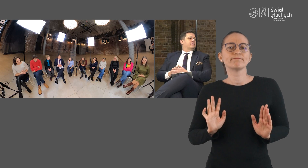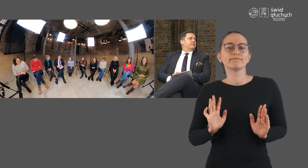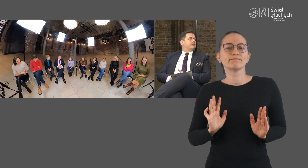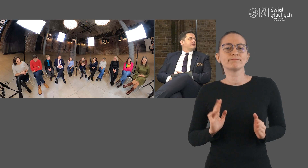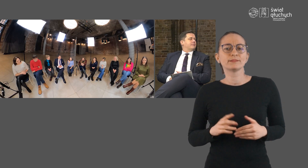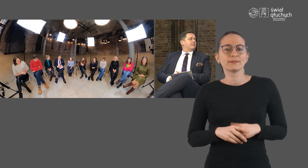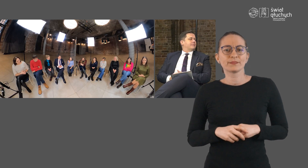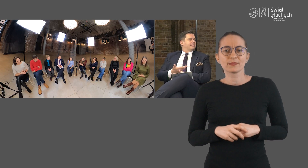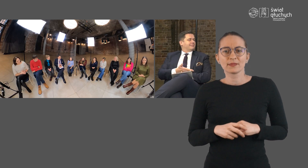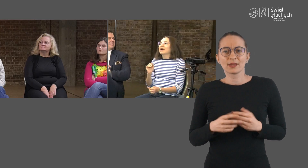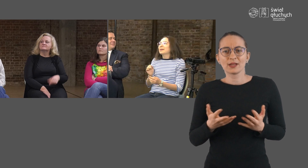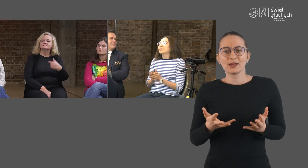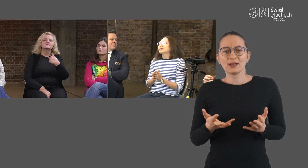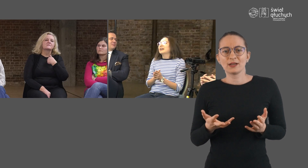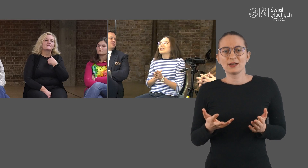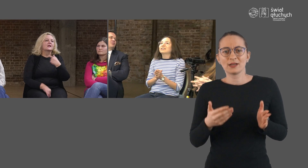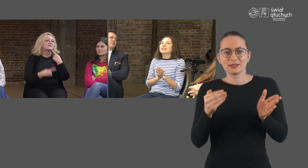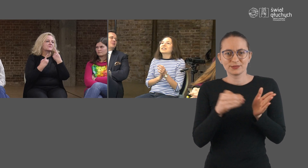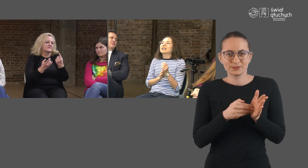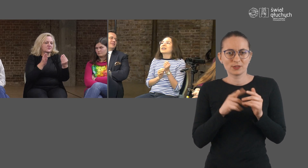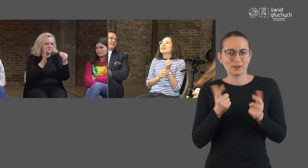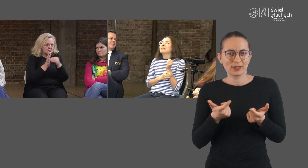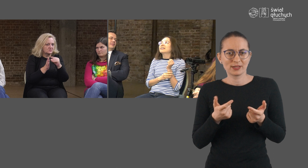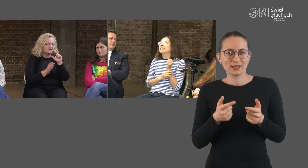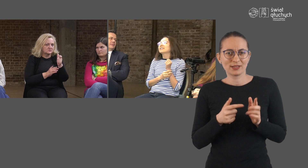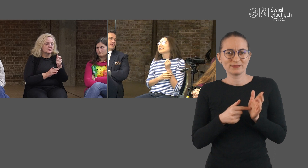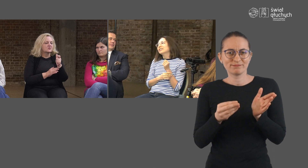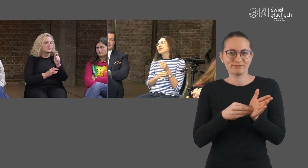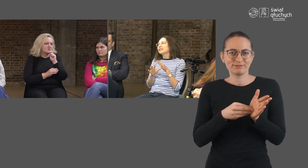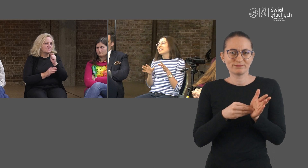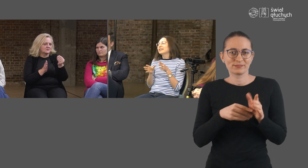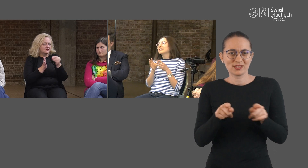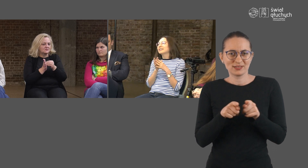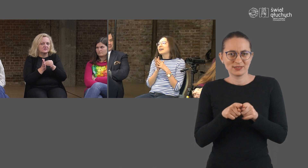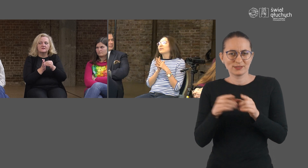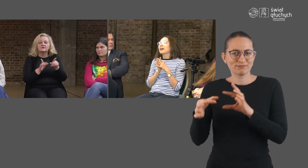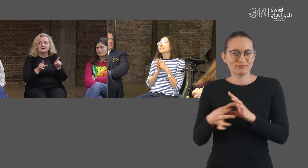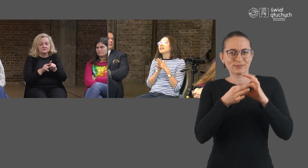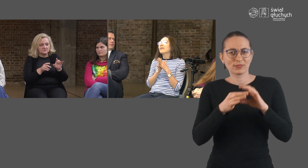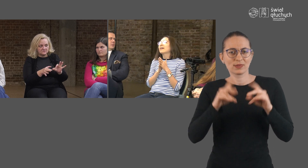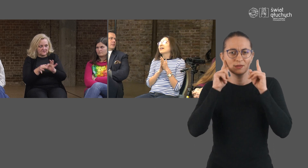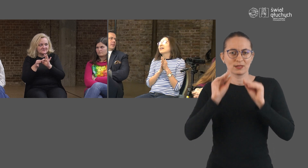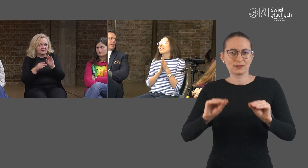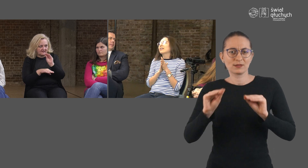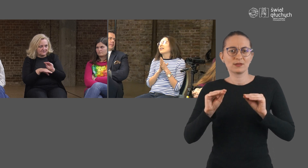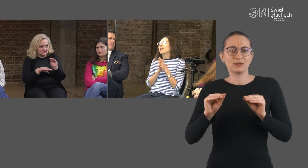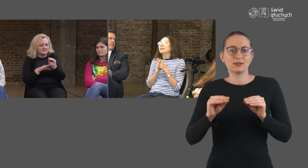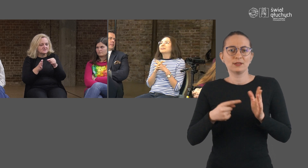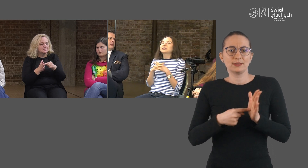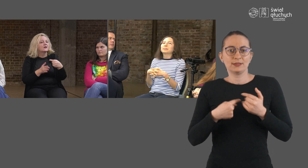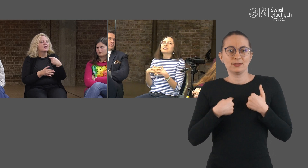czytać. To ja bym chciała dodać komentarz też związany z edukacją,